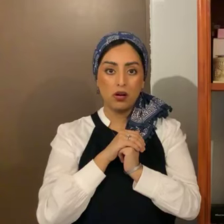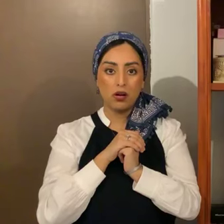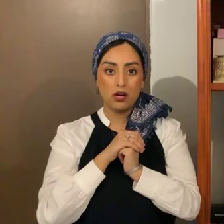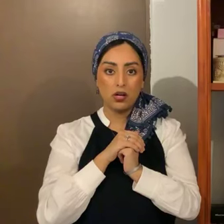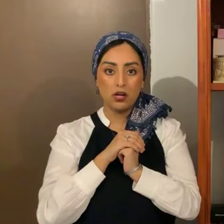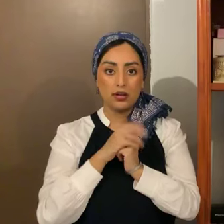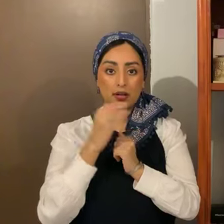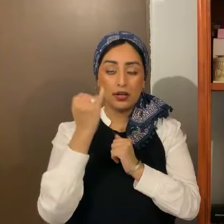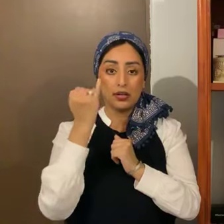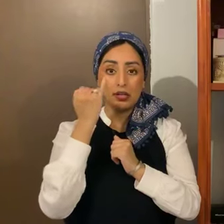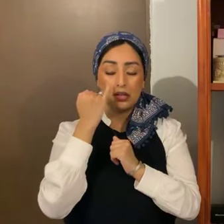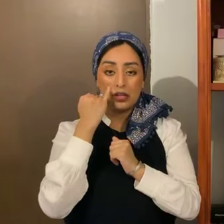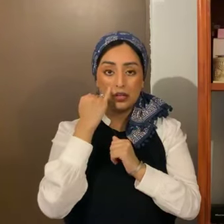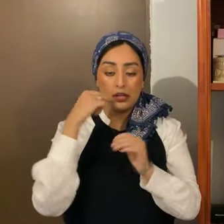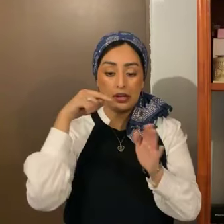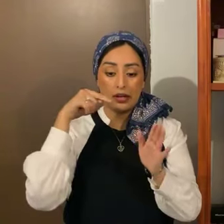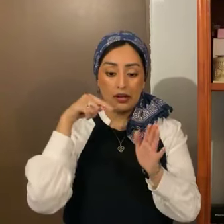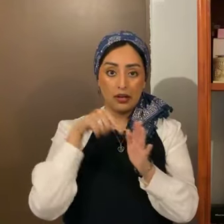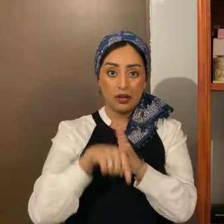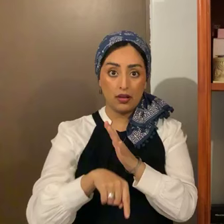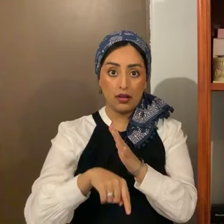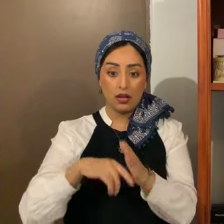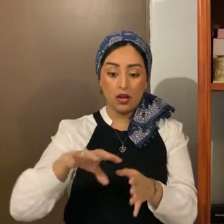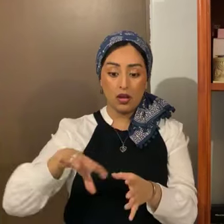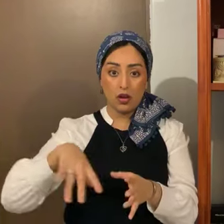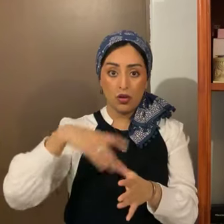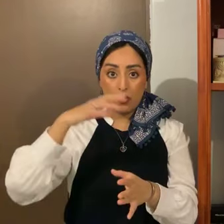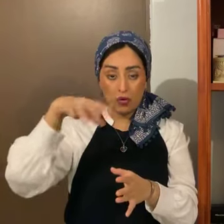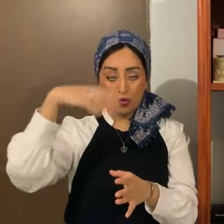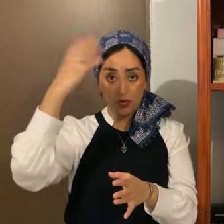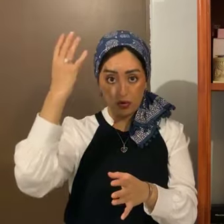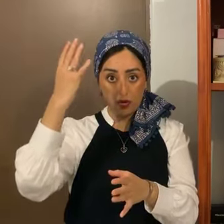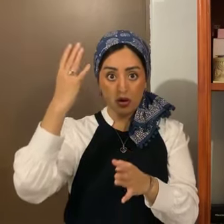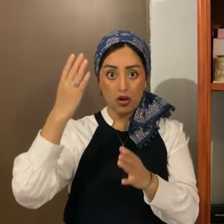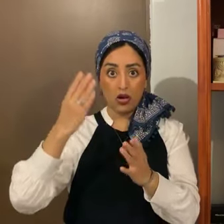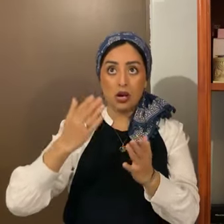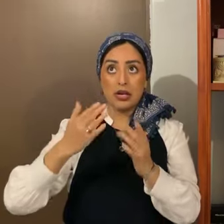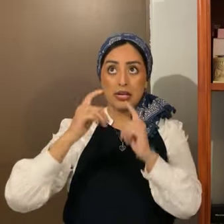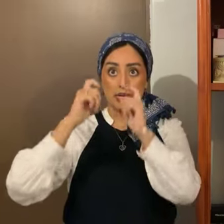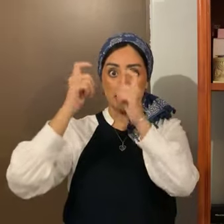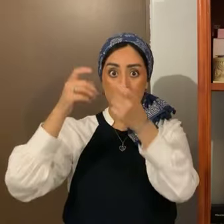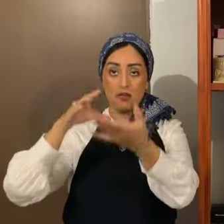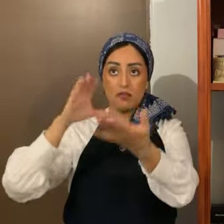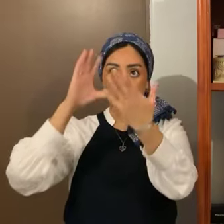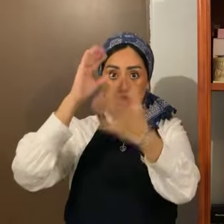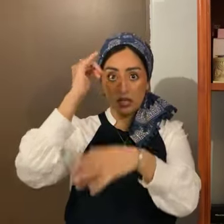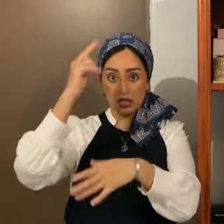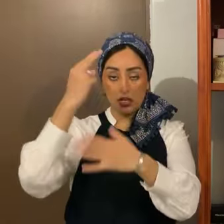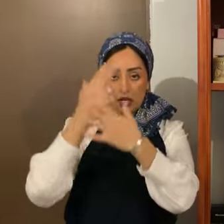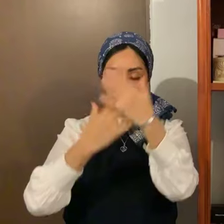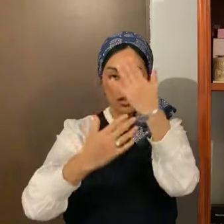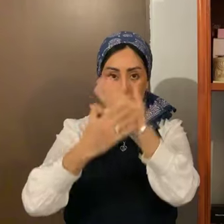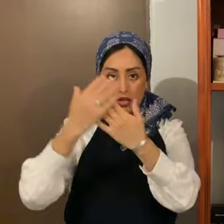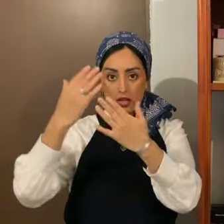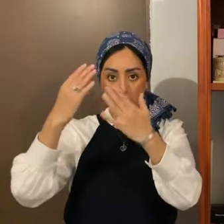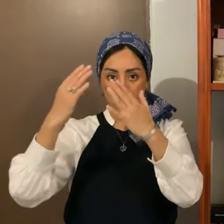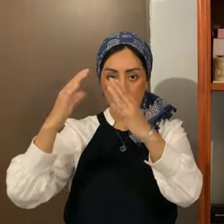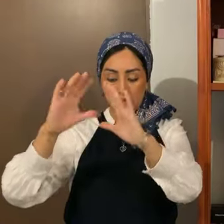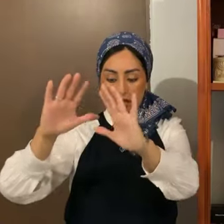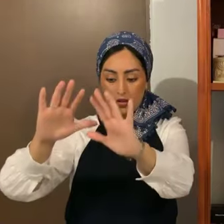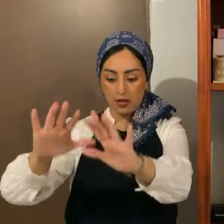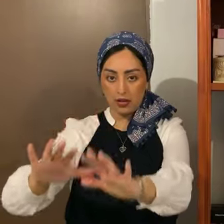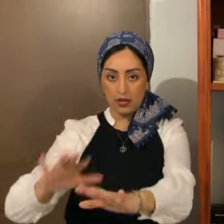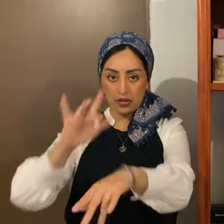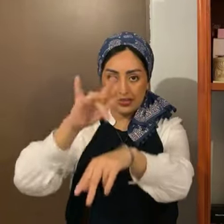Si ofreciere cordero por su ofrenda, lo ofrecerá delante de Yahweh. Pondrá su mano sobre la cabeza de su ofrenda